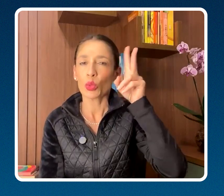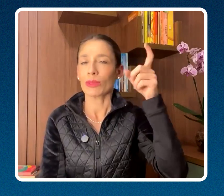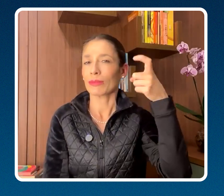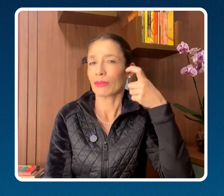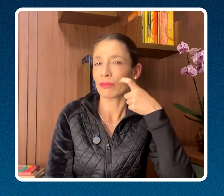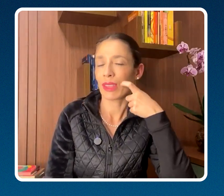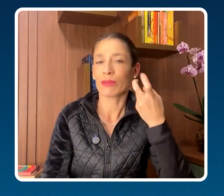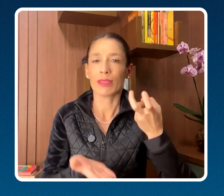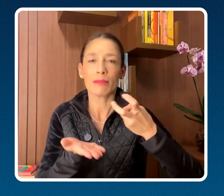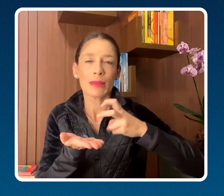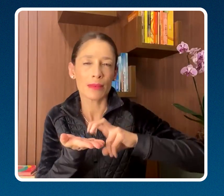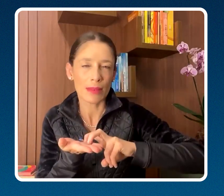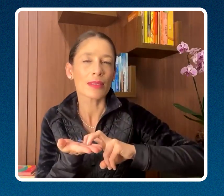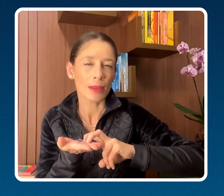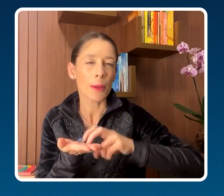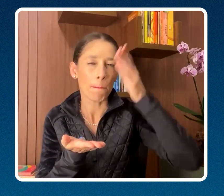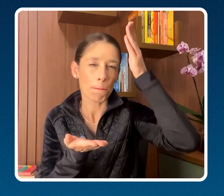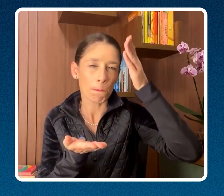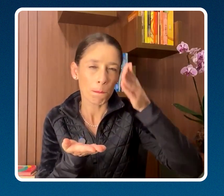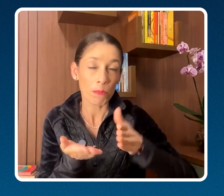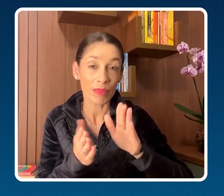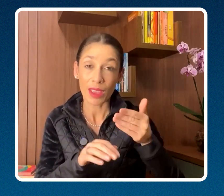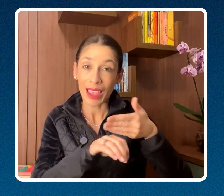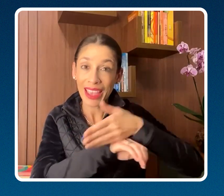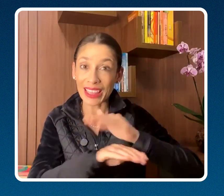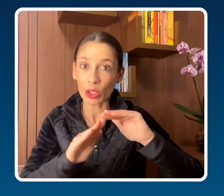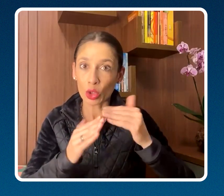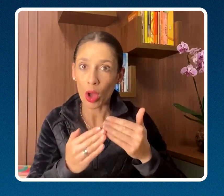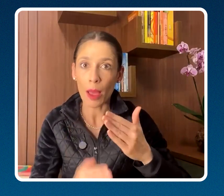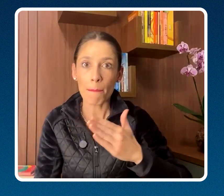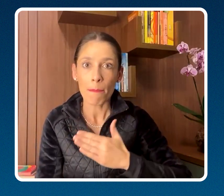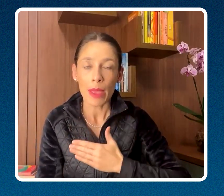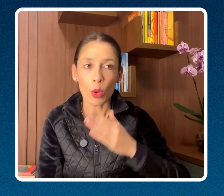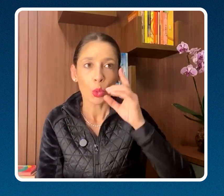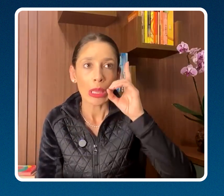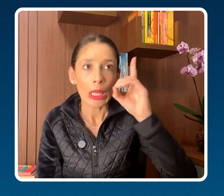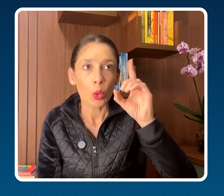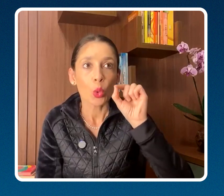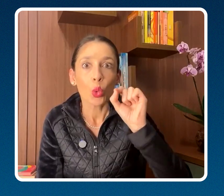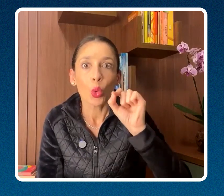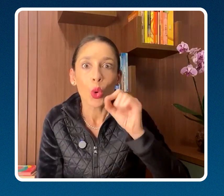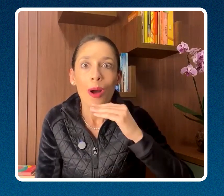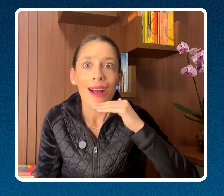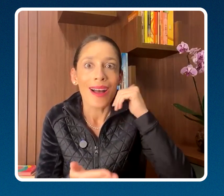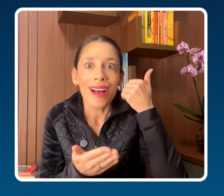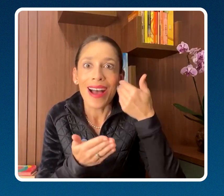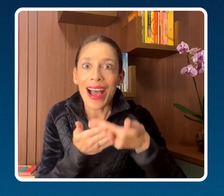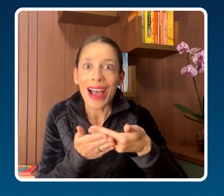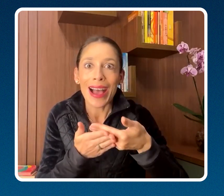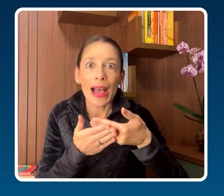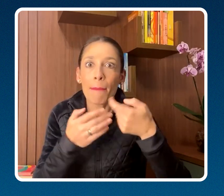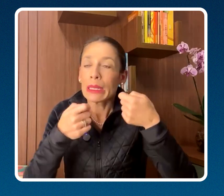sexta. E, gente, quando você entra na escola, você diz, meu Deus, o que é isso? Você tem